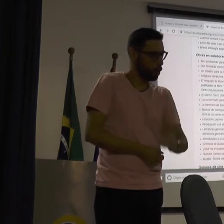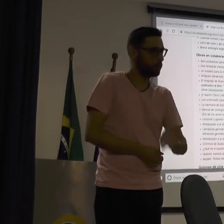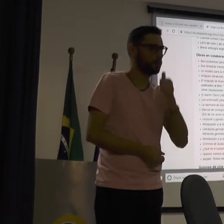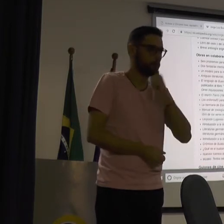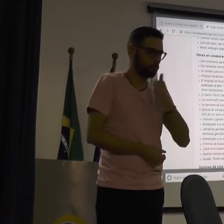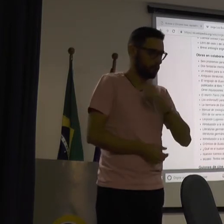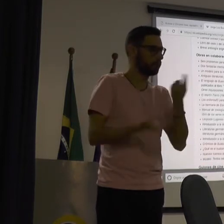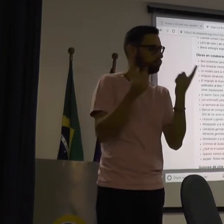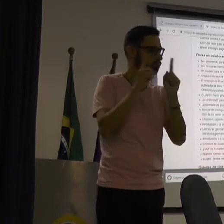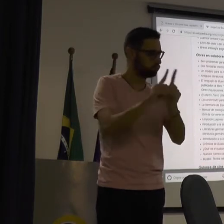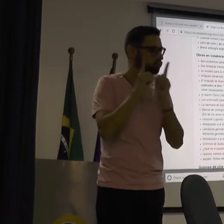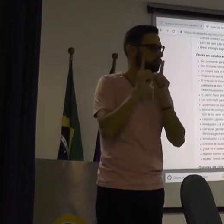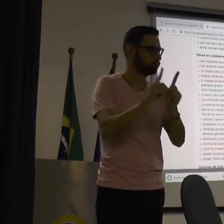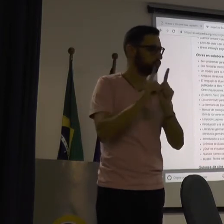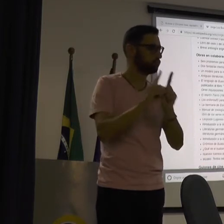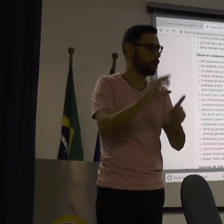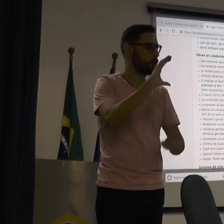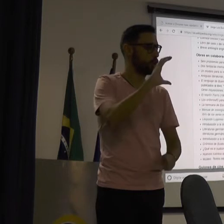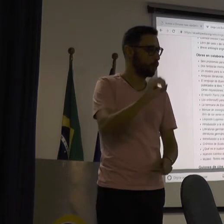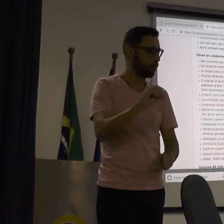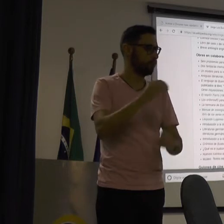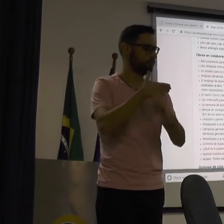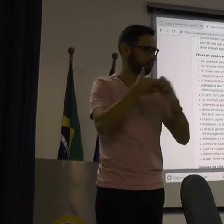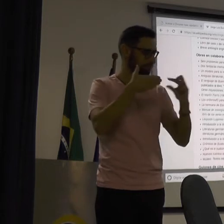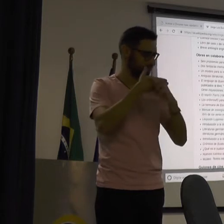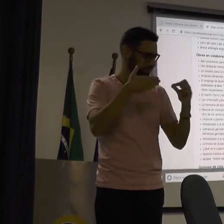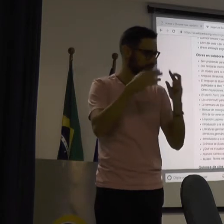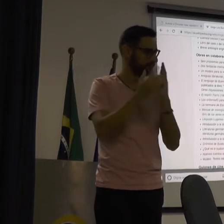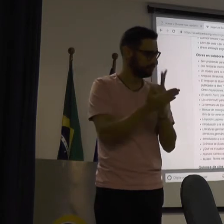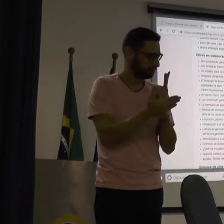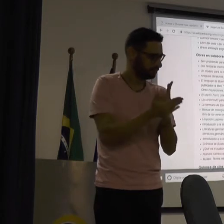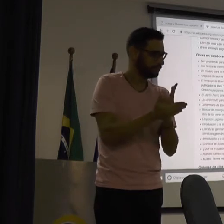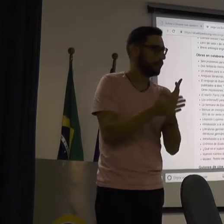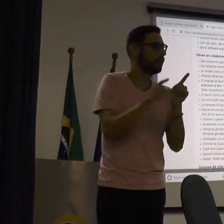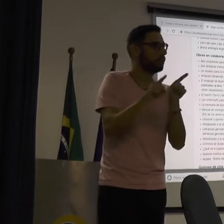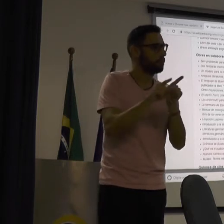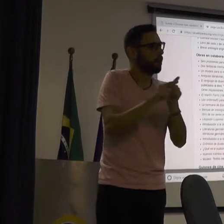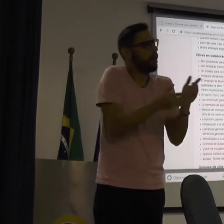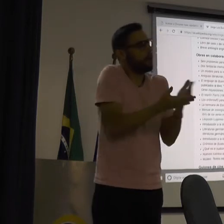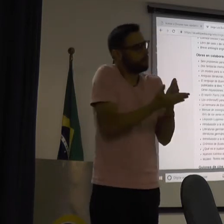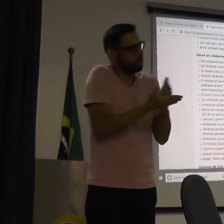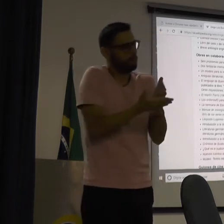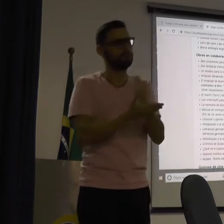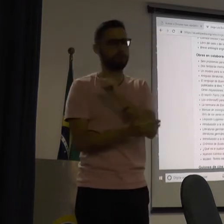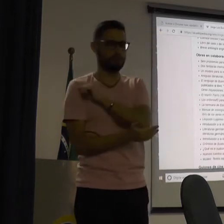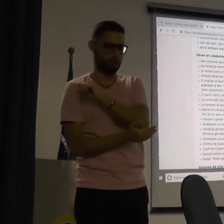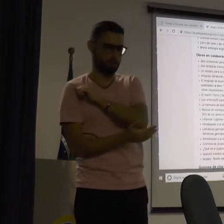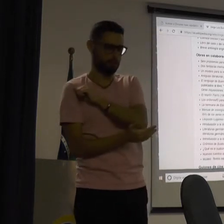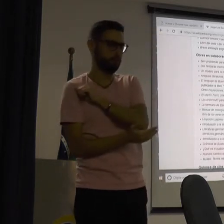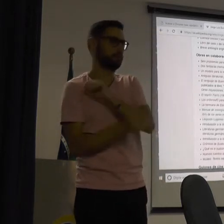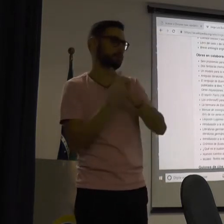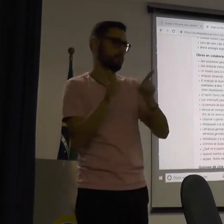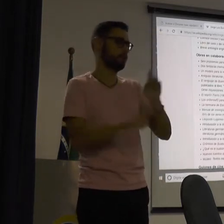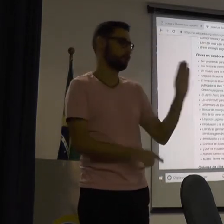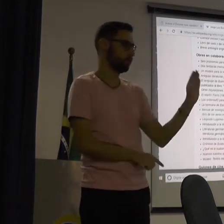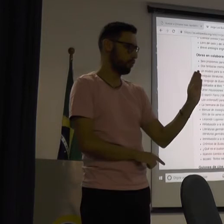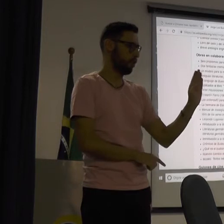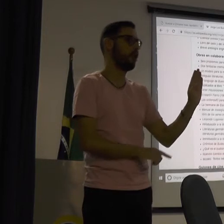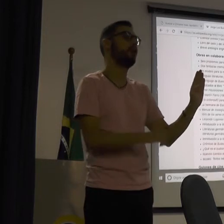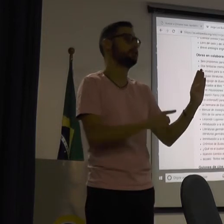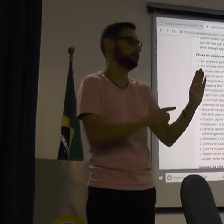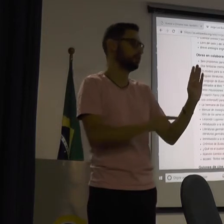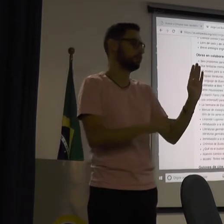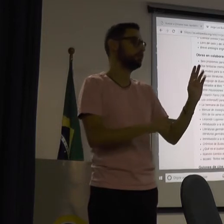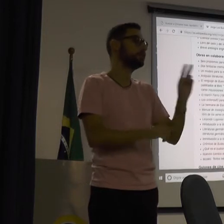de mulheres que eram autoras como que eram simplesmente alunas, e ele sempre deu crédito, ele nunca usou